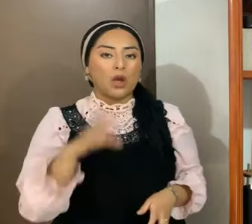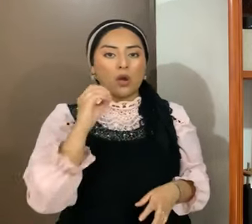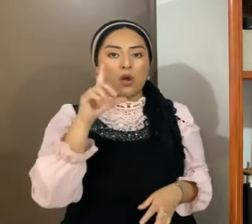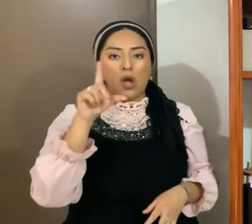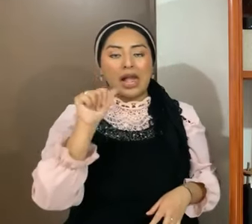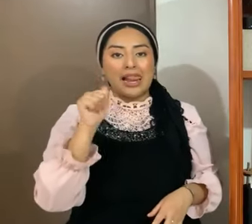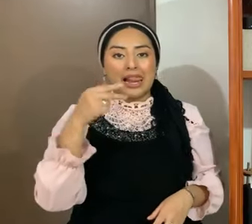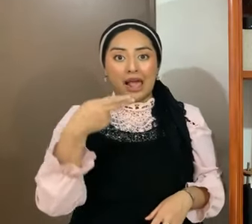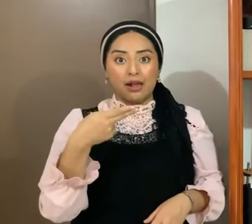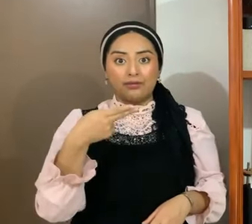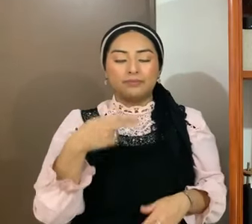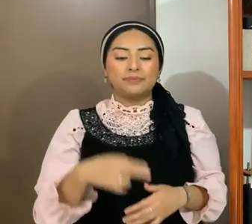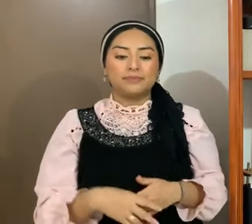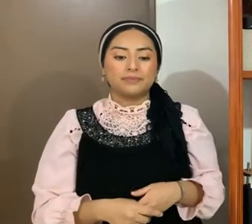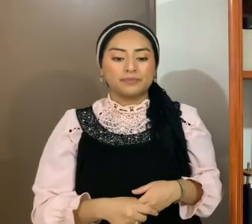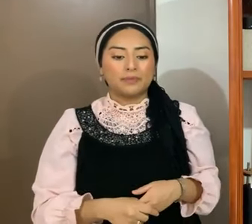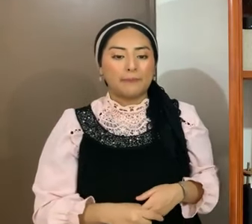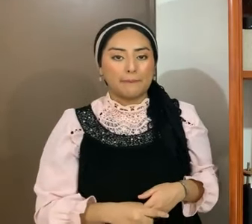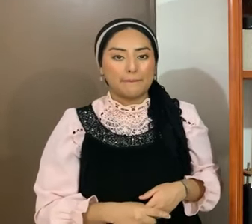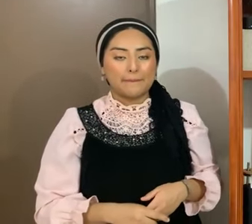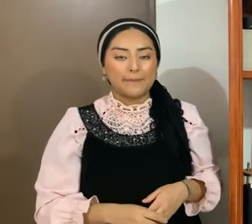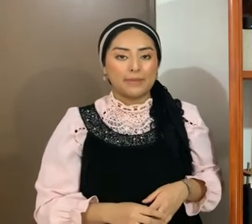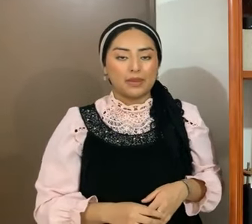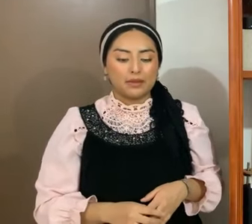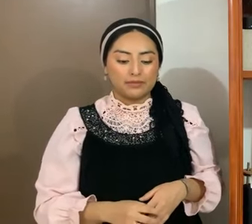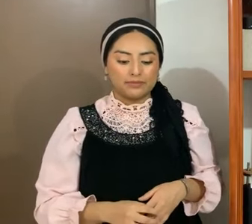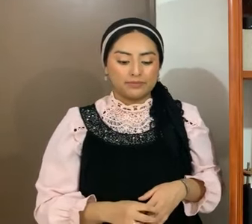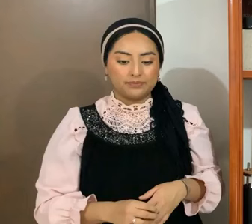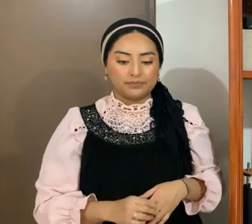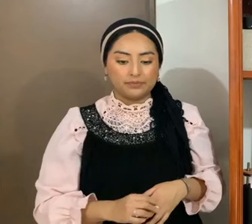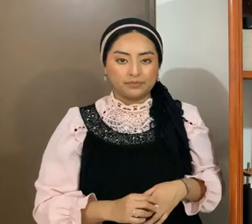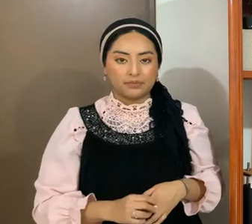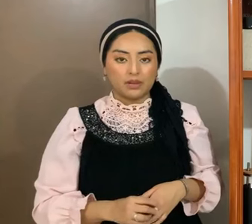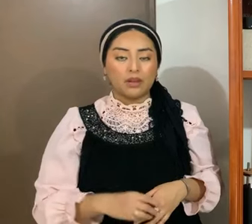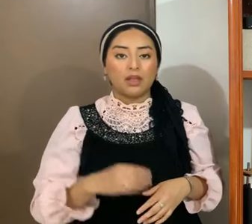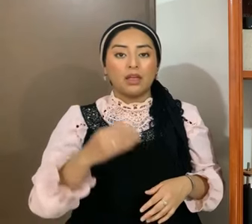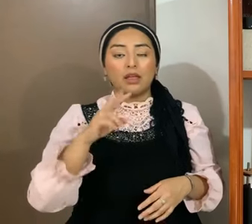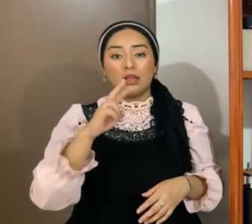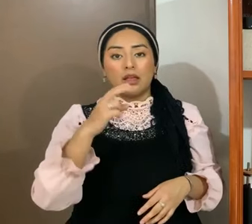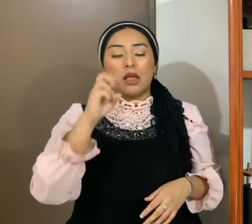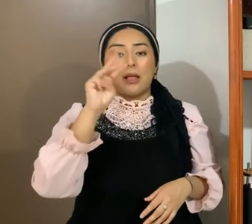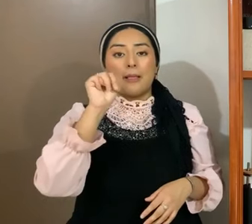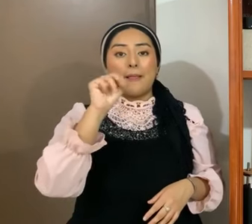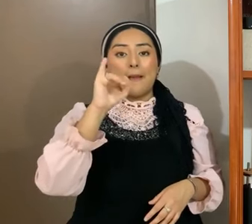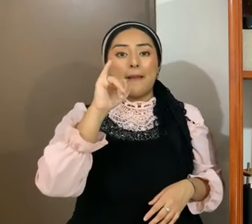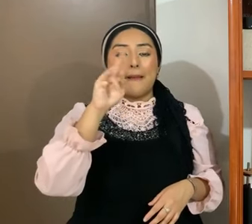Olá, holocaustos, Levítico 1, del 1 al 17. Minjá,